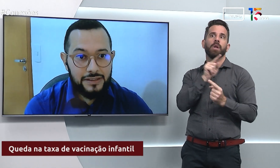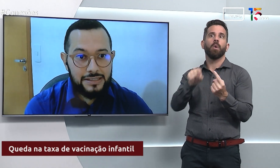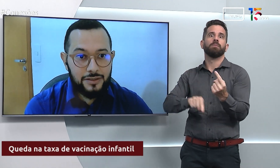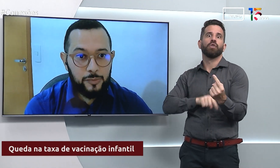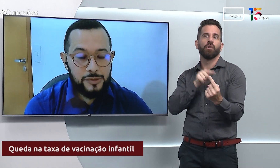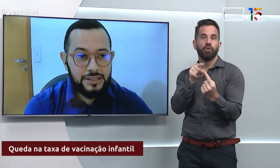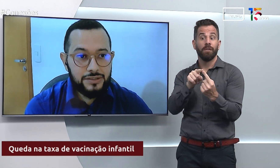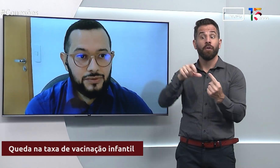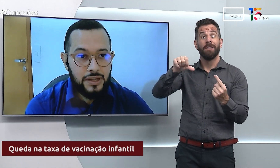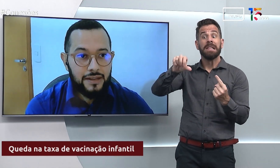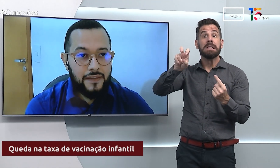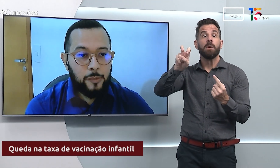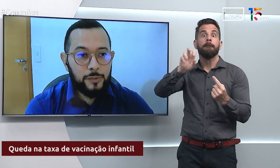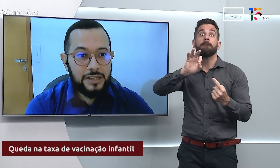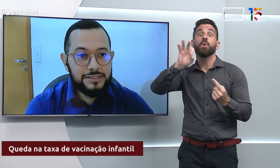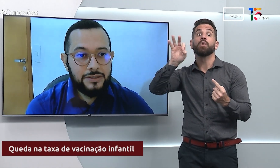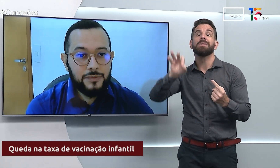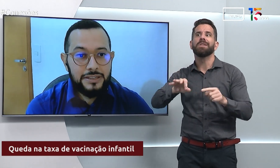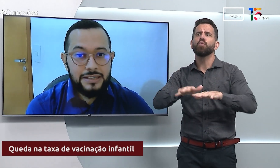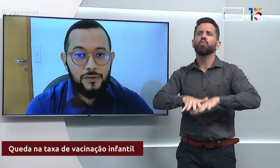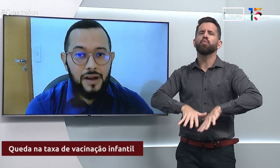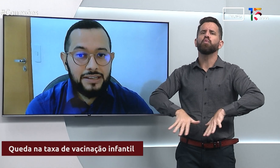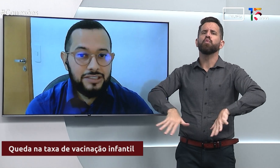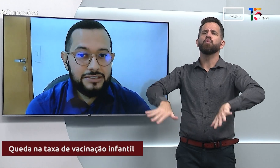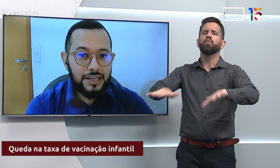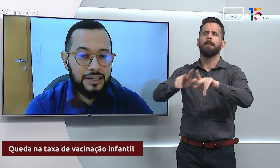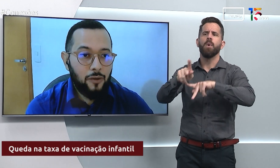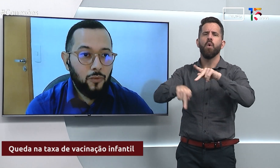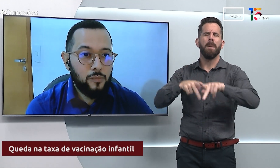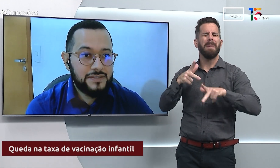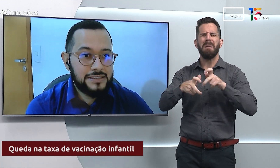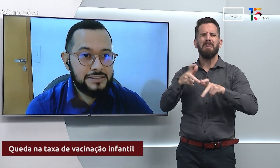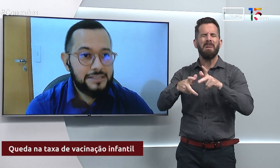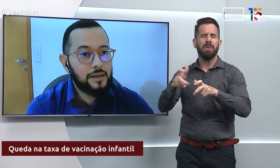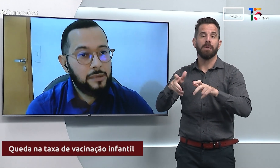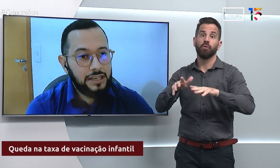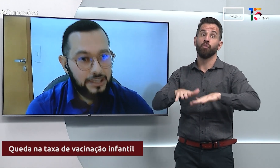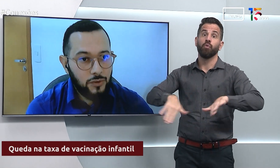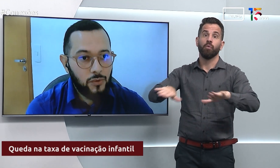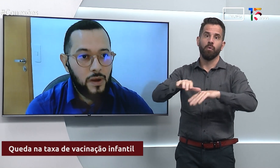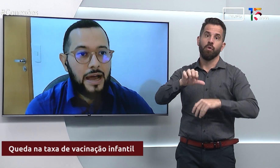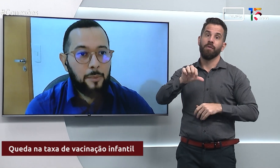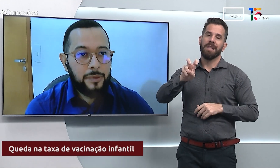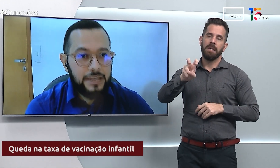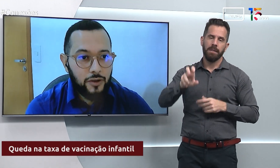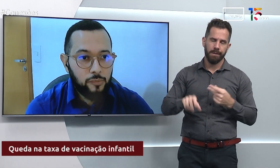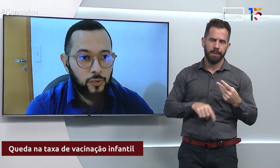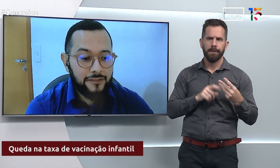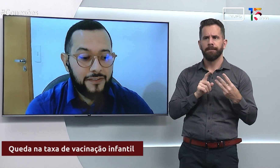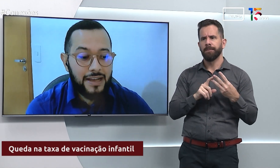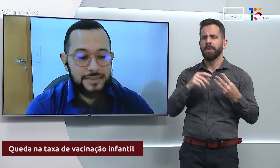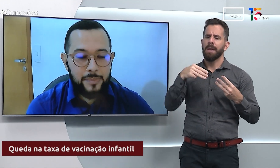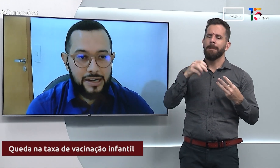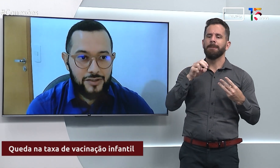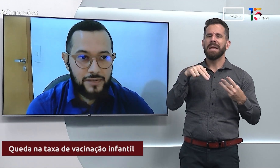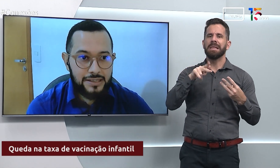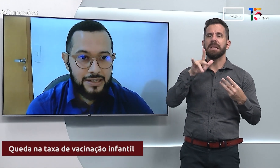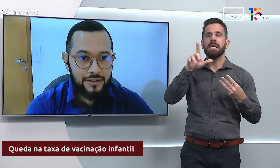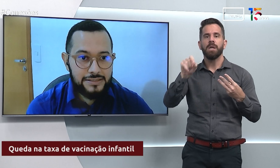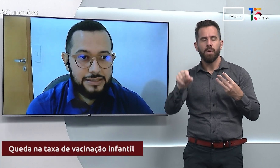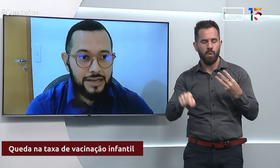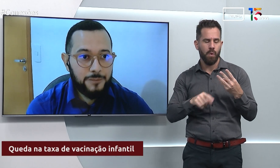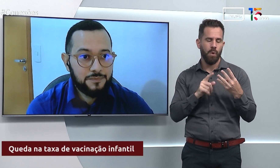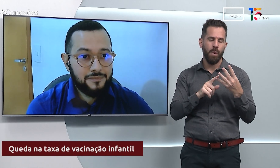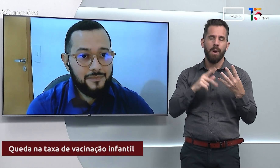que é 95% da população. Então, a gente tem algumas vacinas, a meningo, a pneumo, que fazem parte do